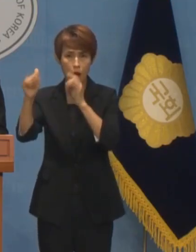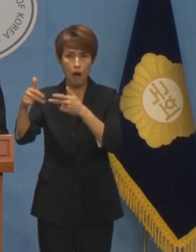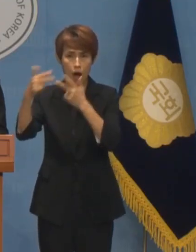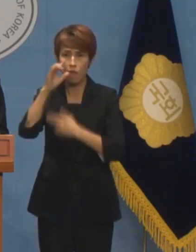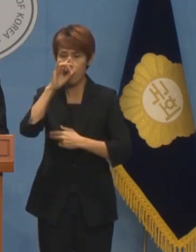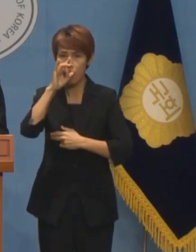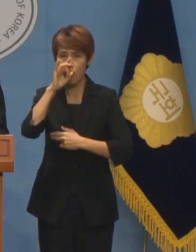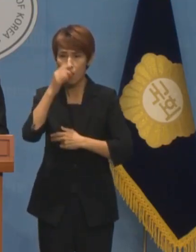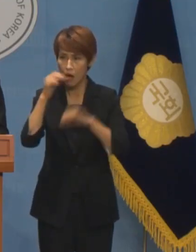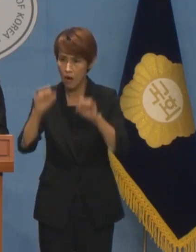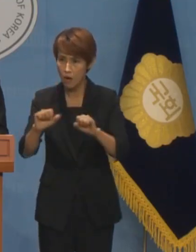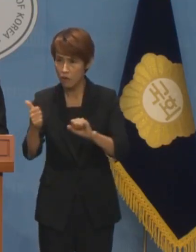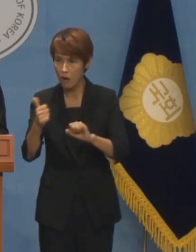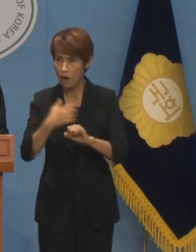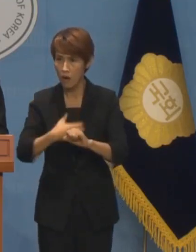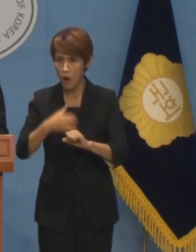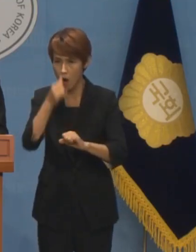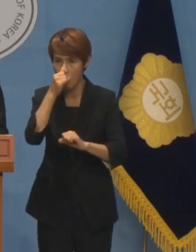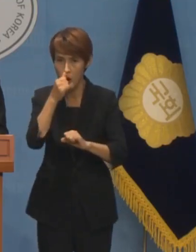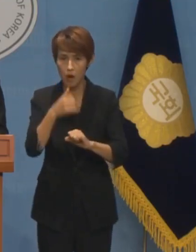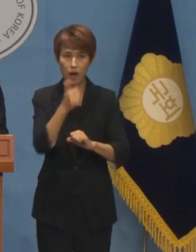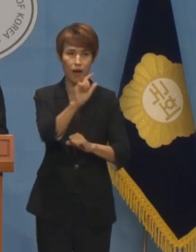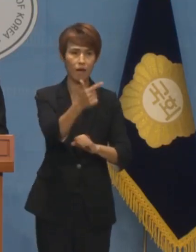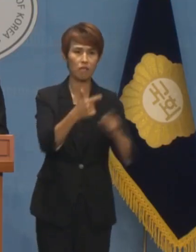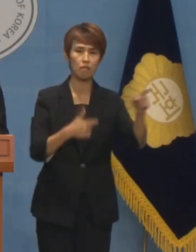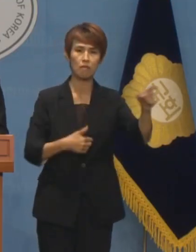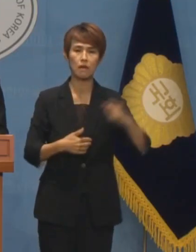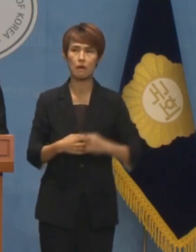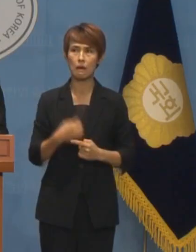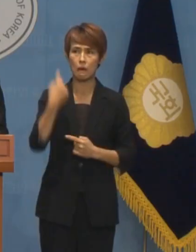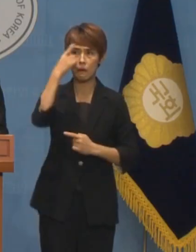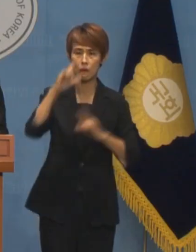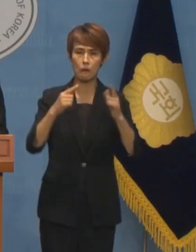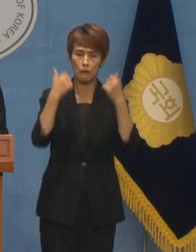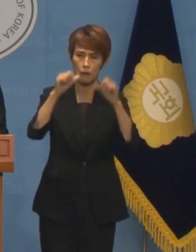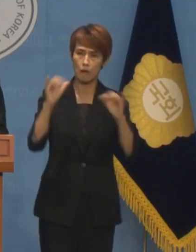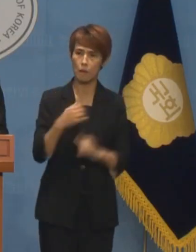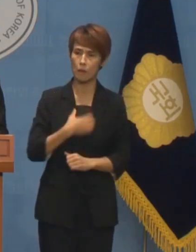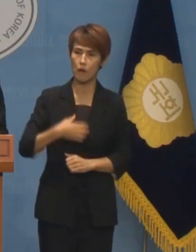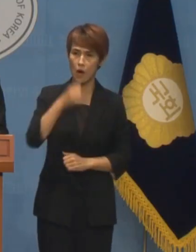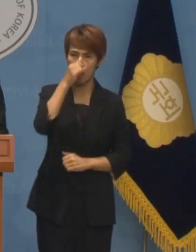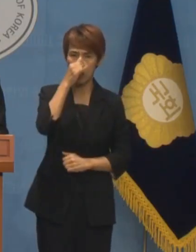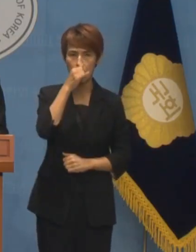상황에서 본인 이미지에만 집착하는 여당 대표라니 참담합니다.